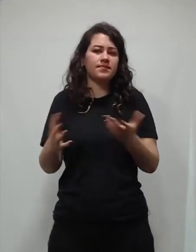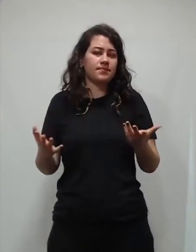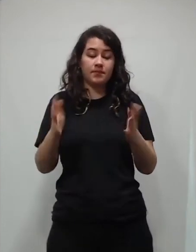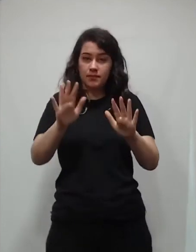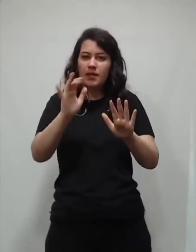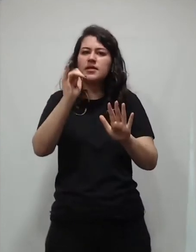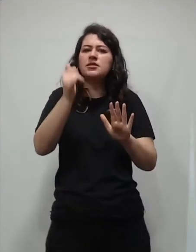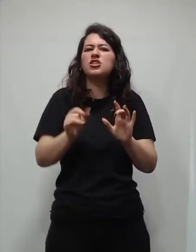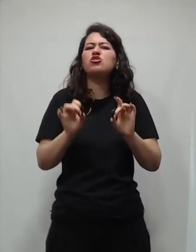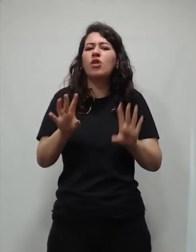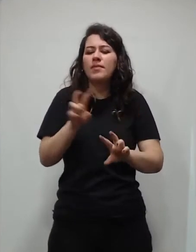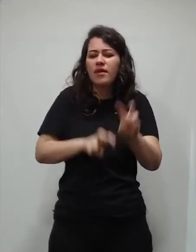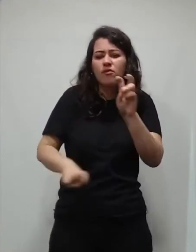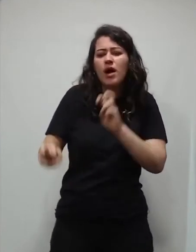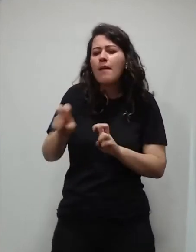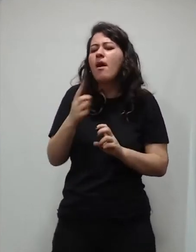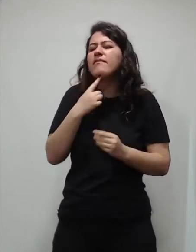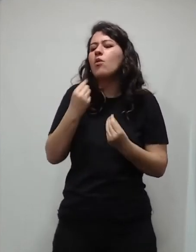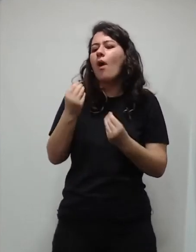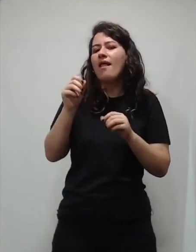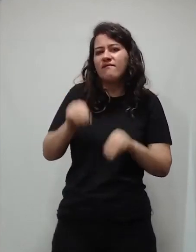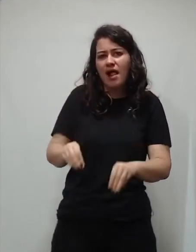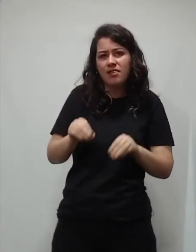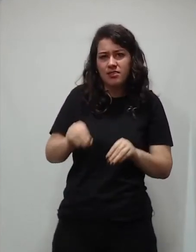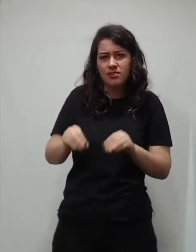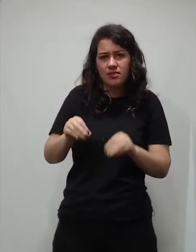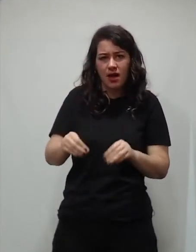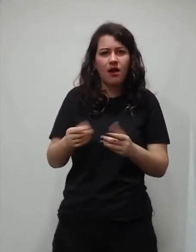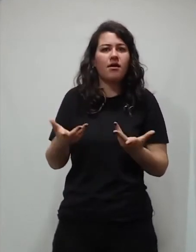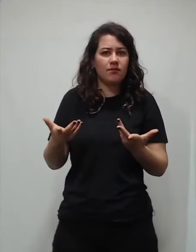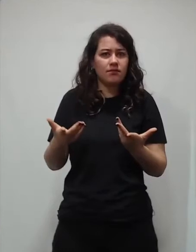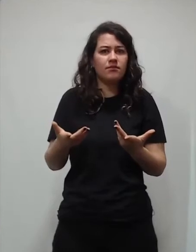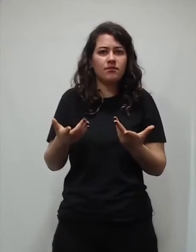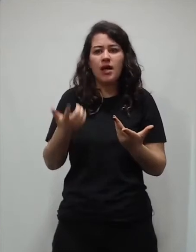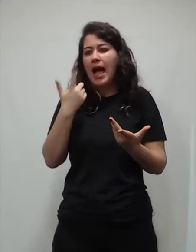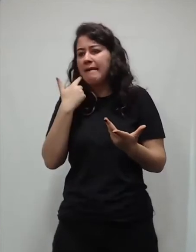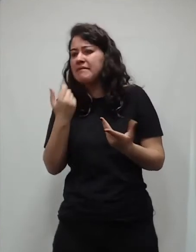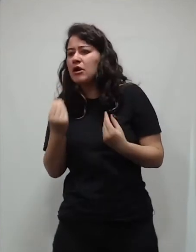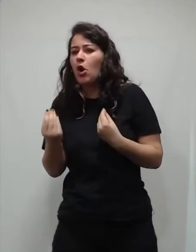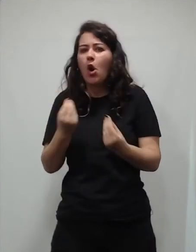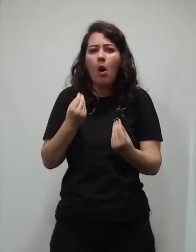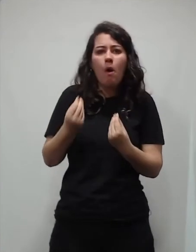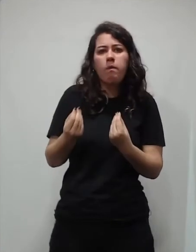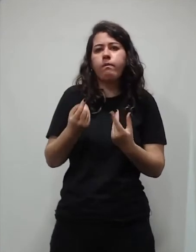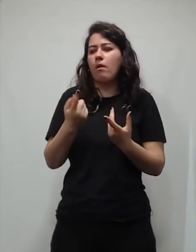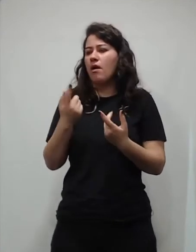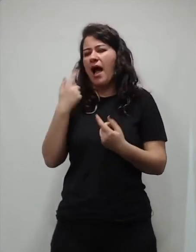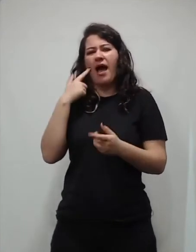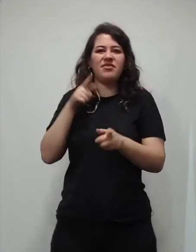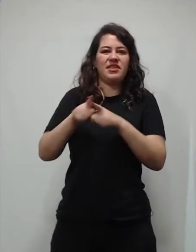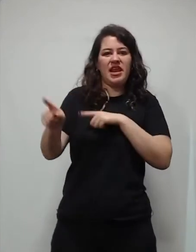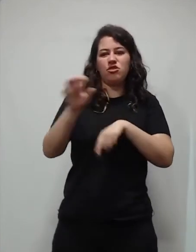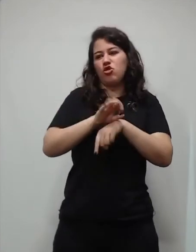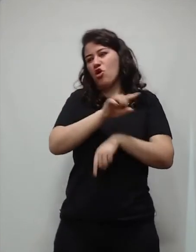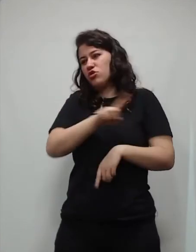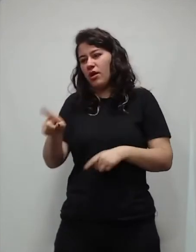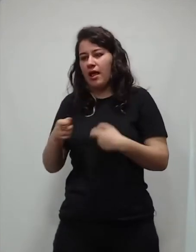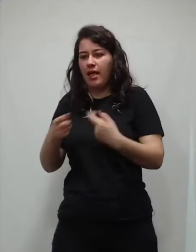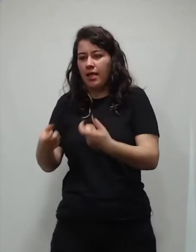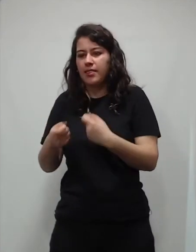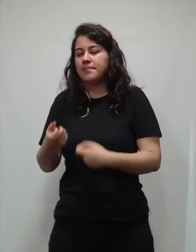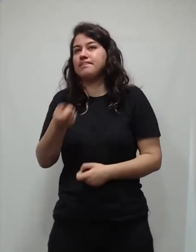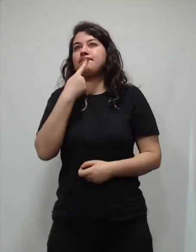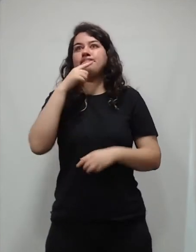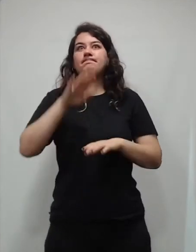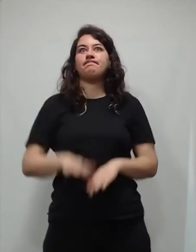Si solamente buscamos dónde está el déficit, viene Ritalina o más manejado como el psicofármaco y ahí lo deja